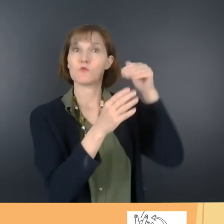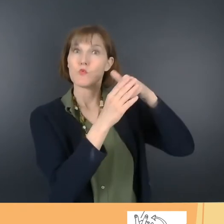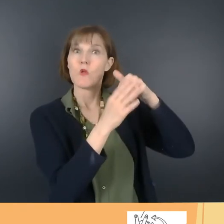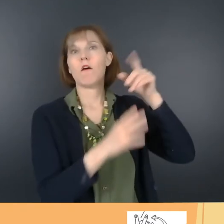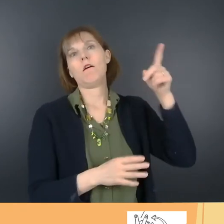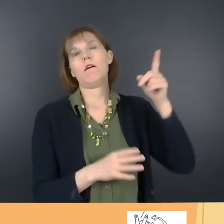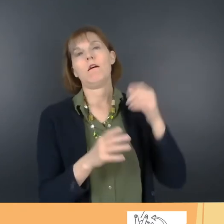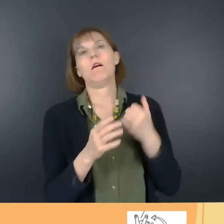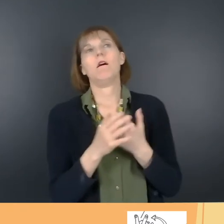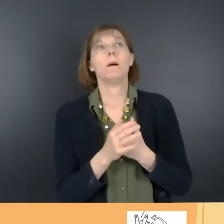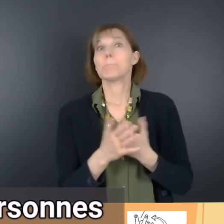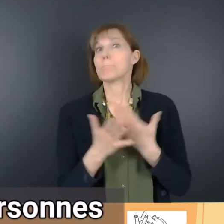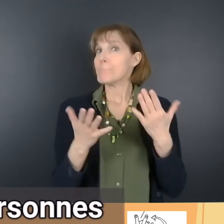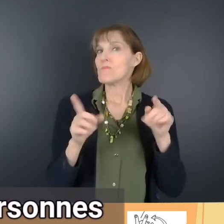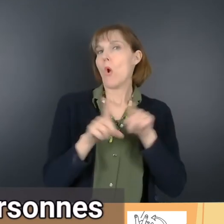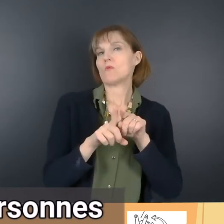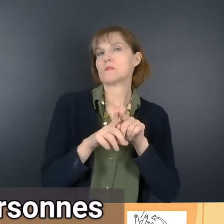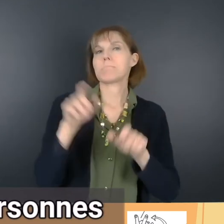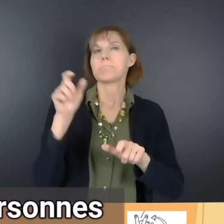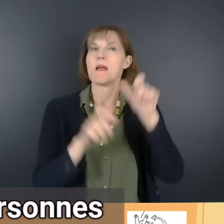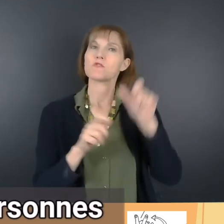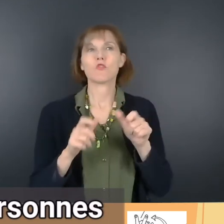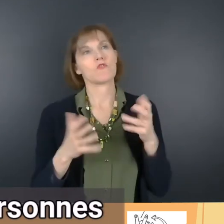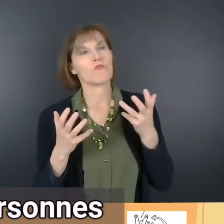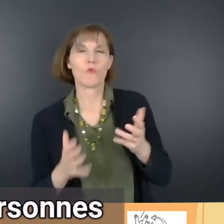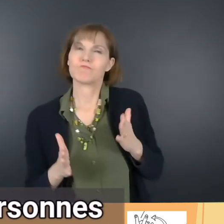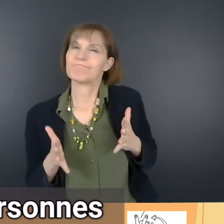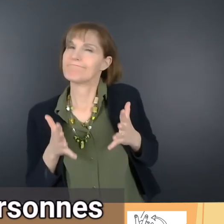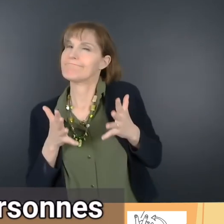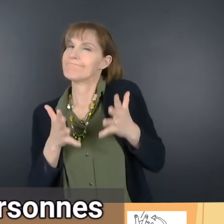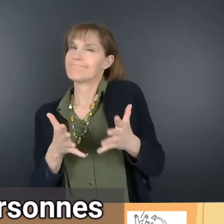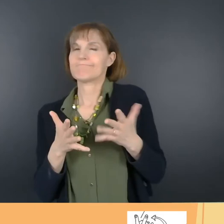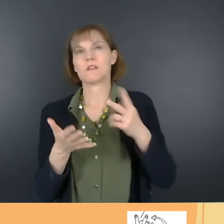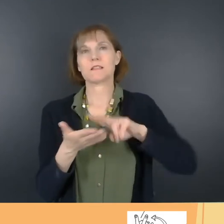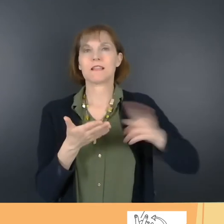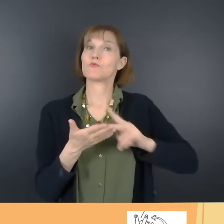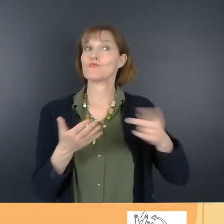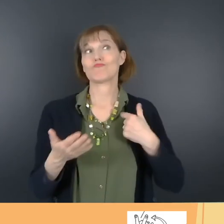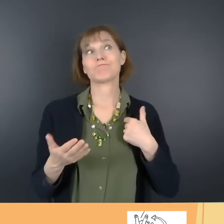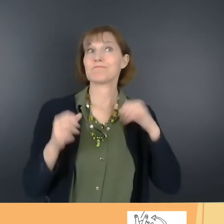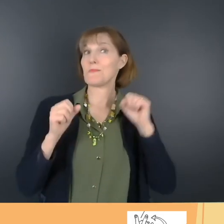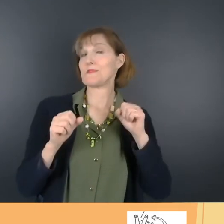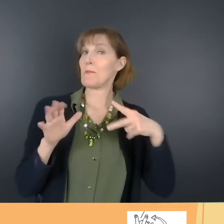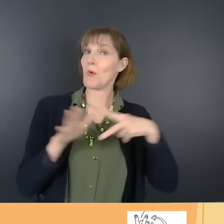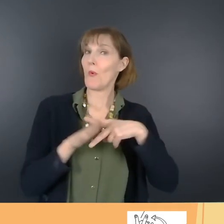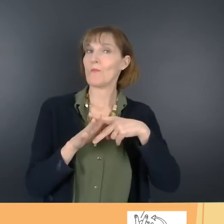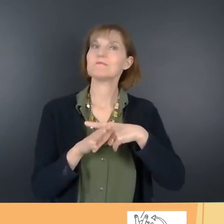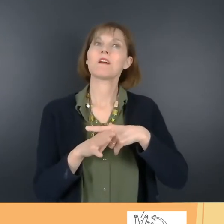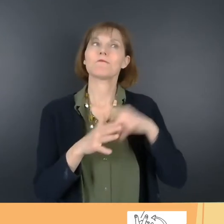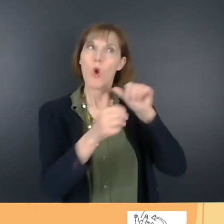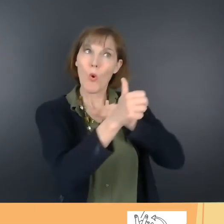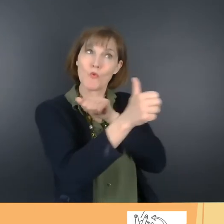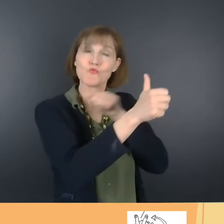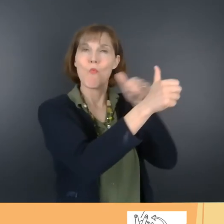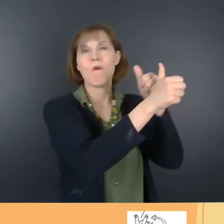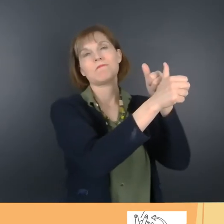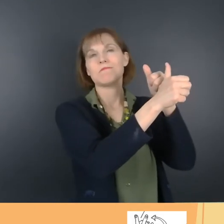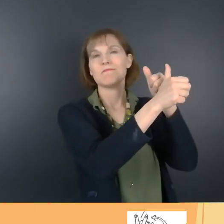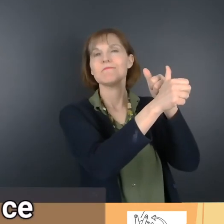vocabulaire, avec des exercices. Et surtout, les personnes qui souhaitent s'engager dans la traduction, peuvent, pour commencer,